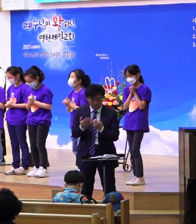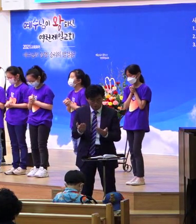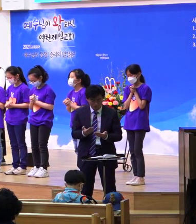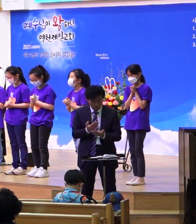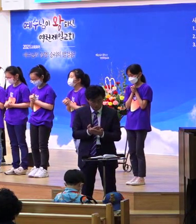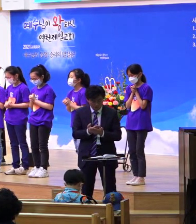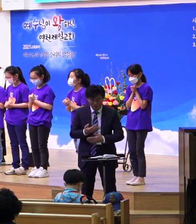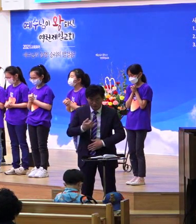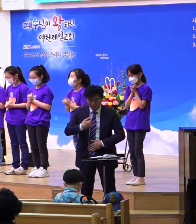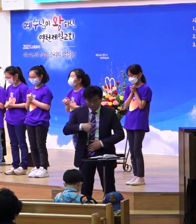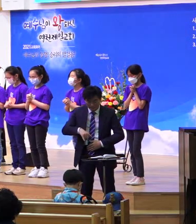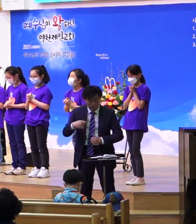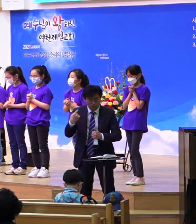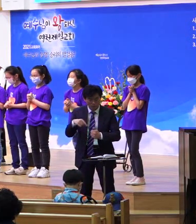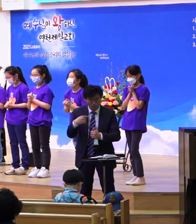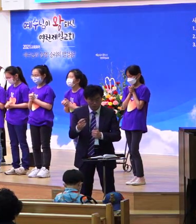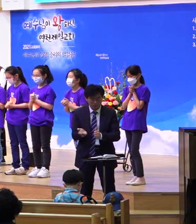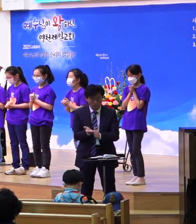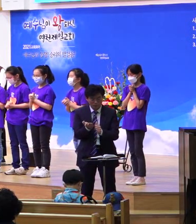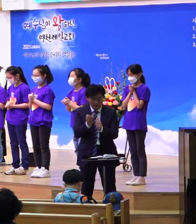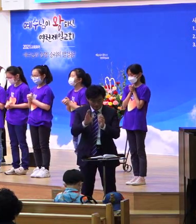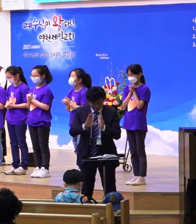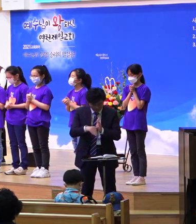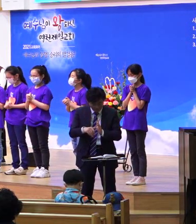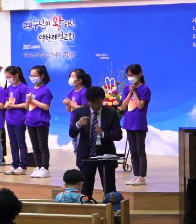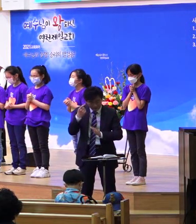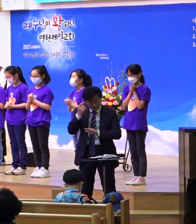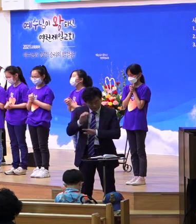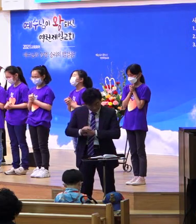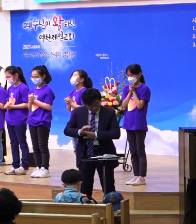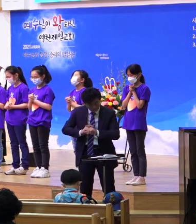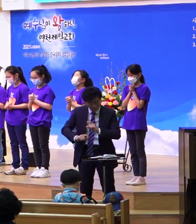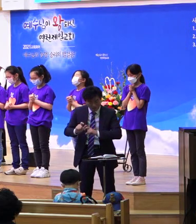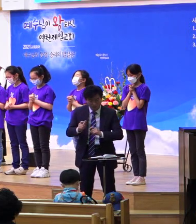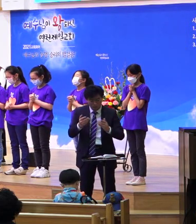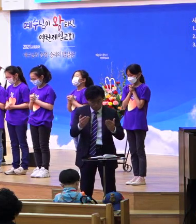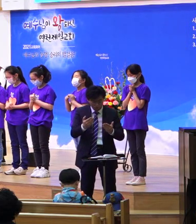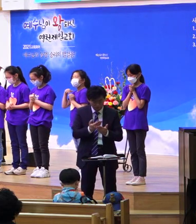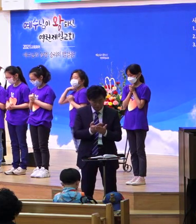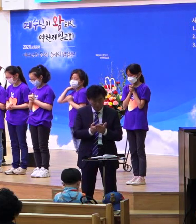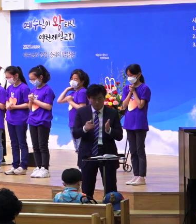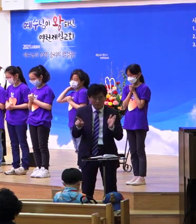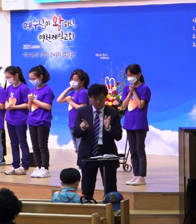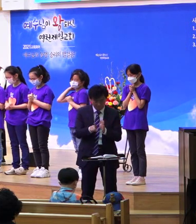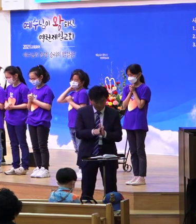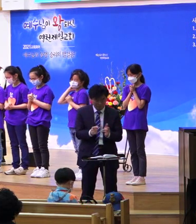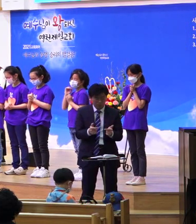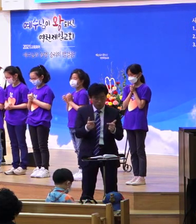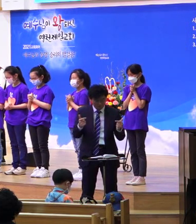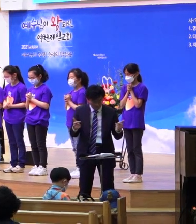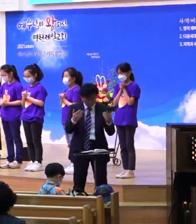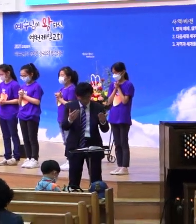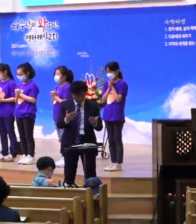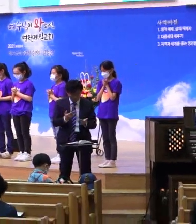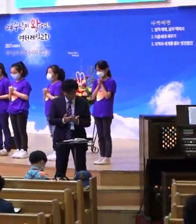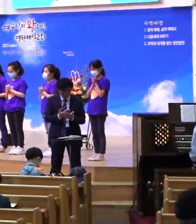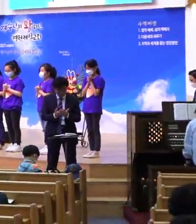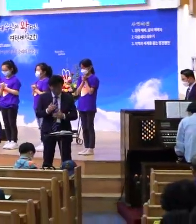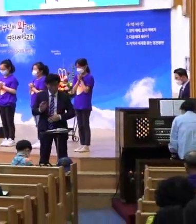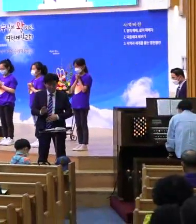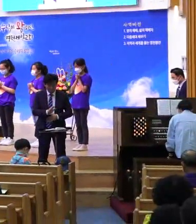때 힘 더하여 주심으로 각 자녀들이 믿음과 사랑 안에서 잘 성장해서 그들이 받은 것을 온 세계에 전하여